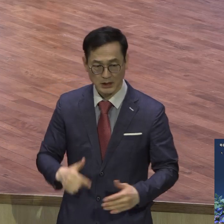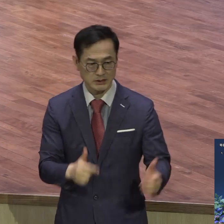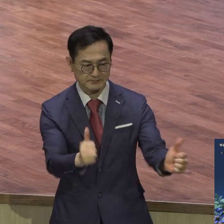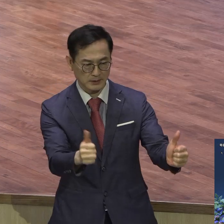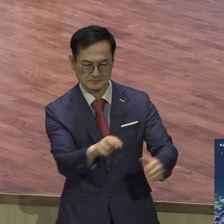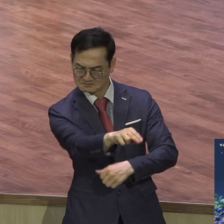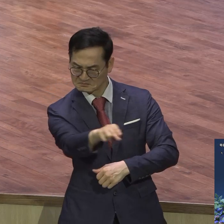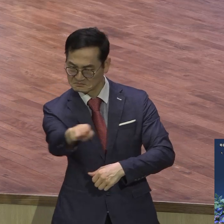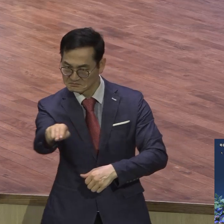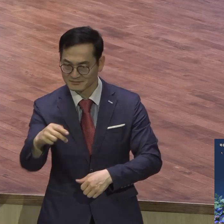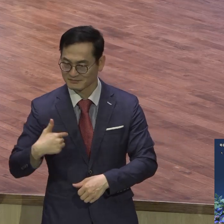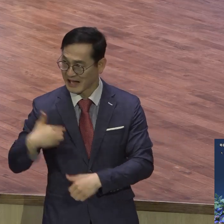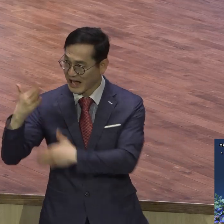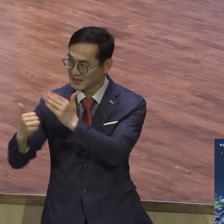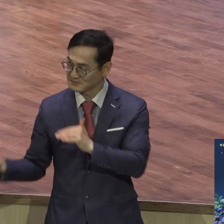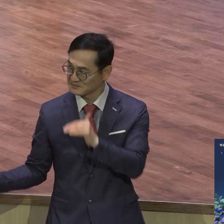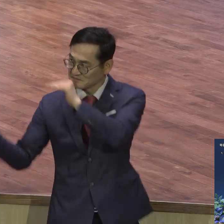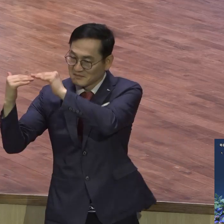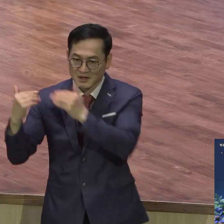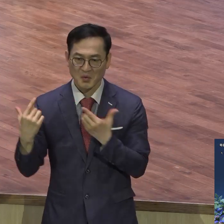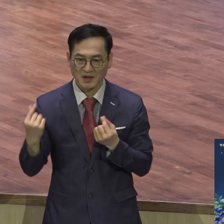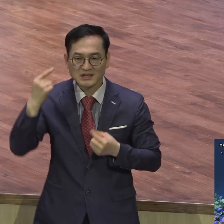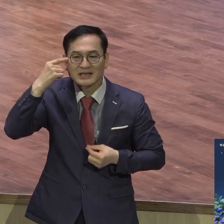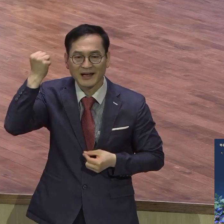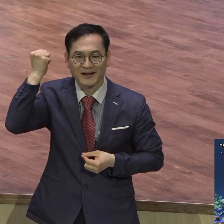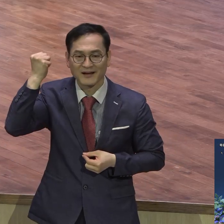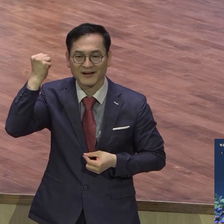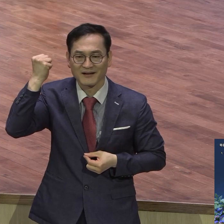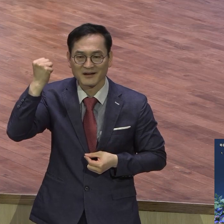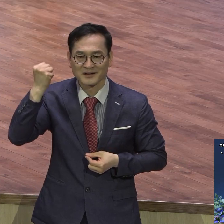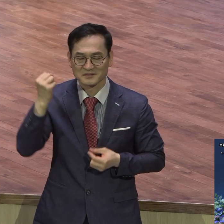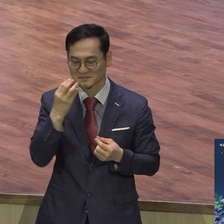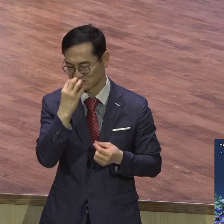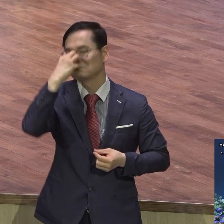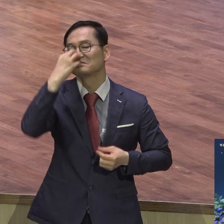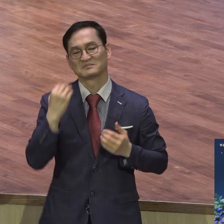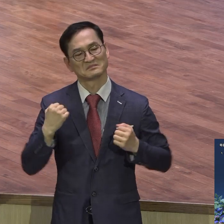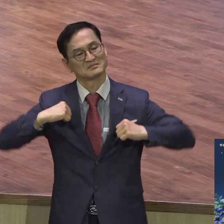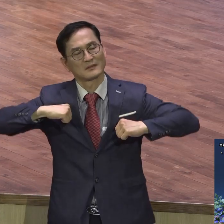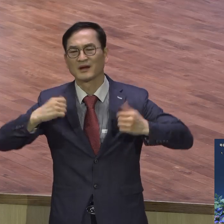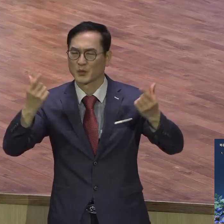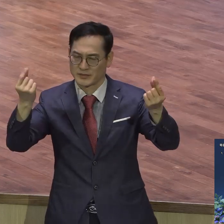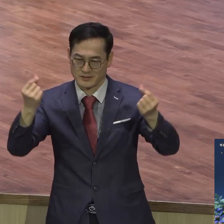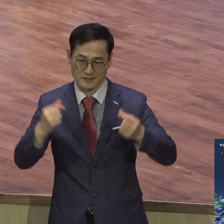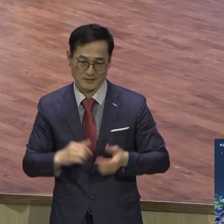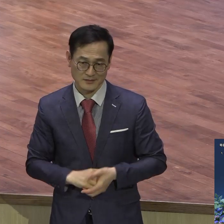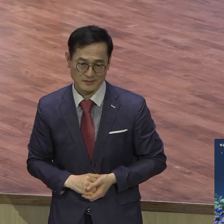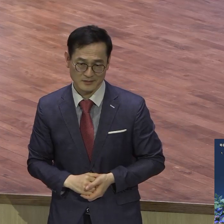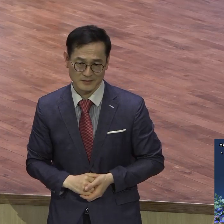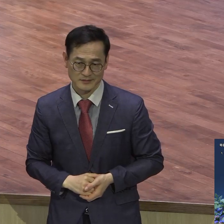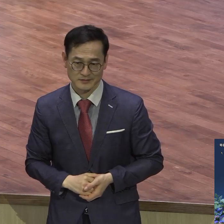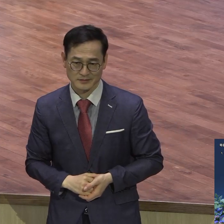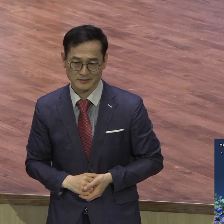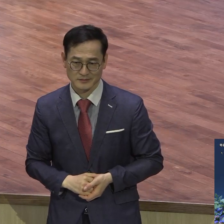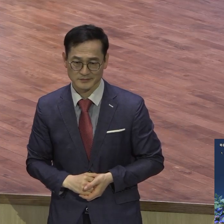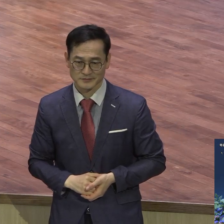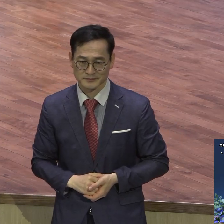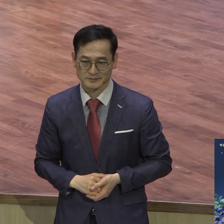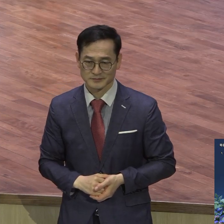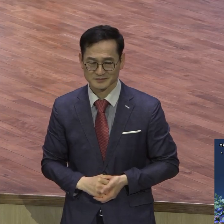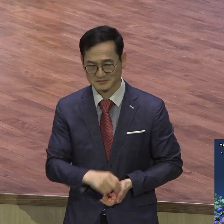앉아서 하나님의 역할을 하는 것이 비판이에요 비판하는 남을 비판하는 것 이